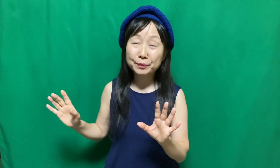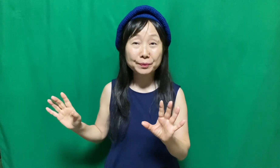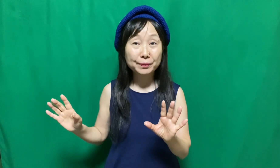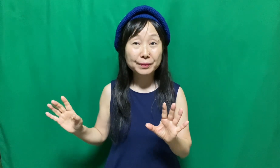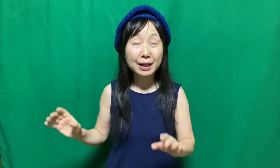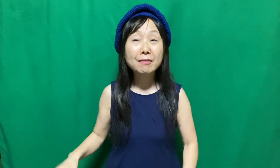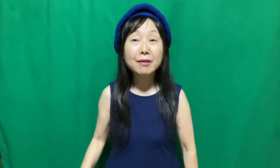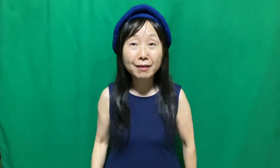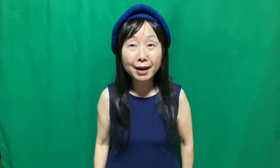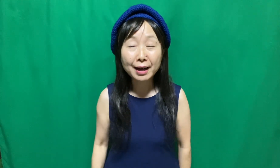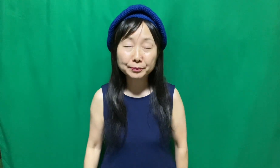川は、